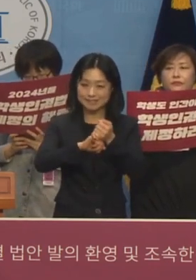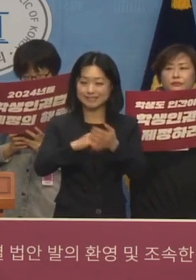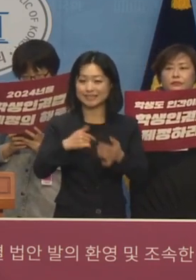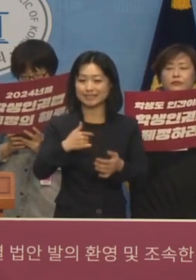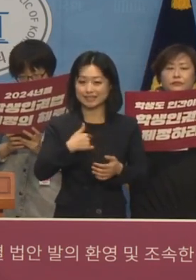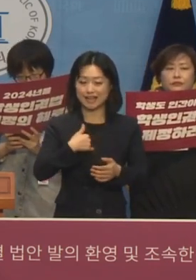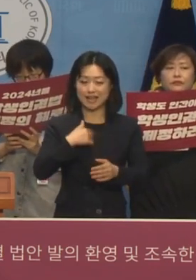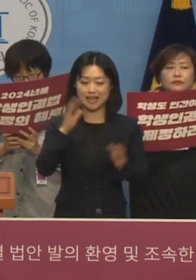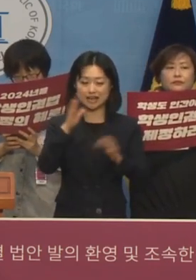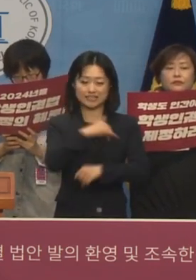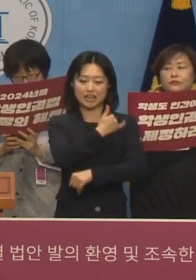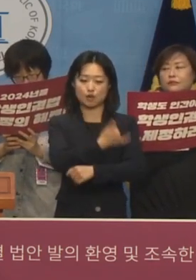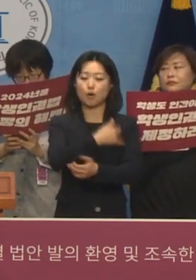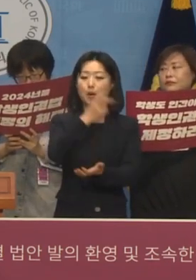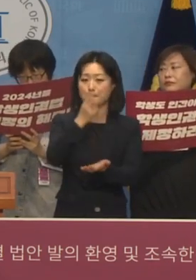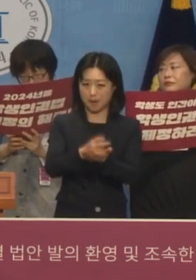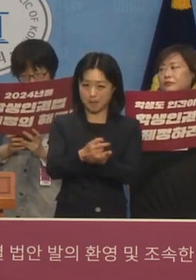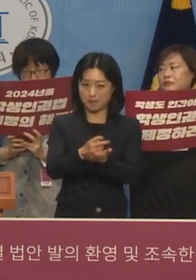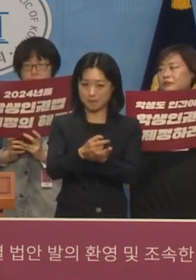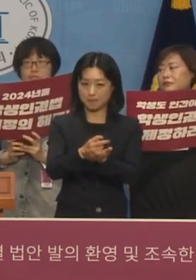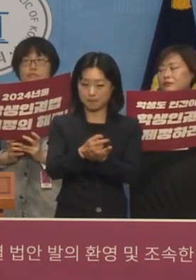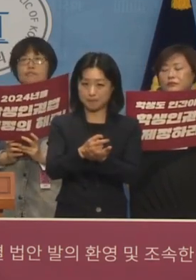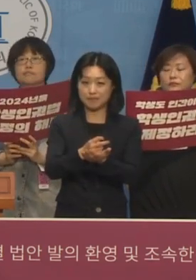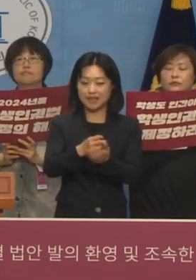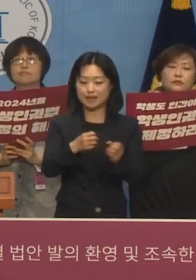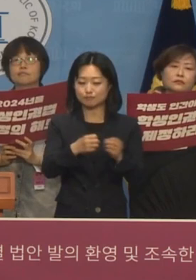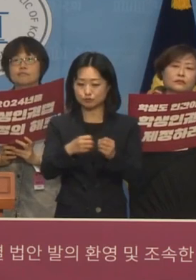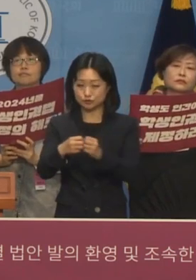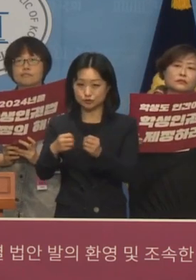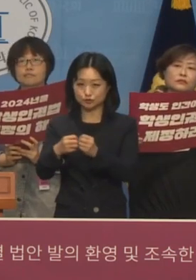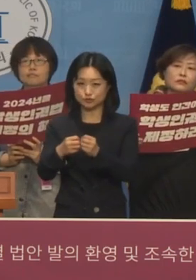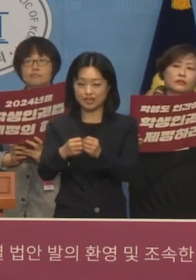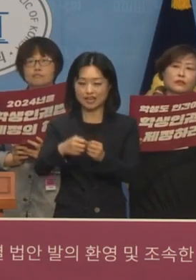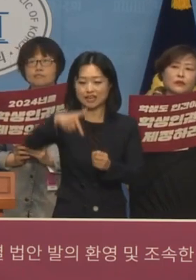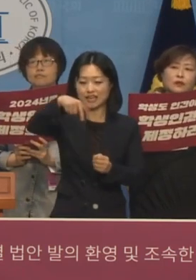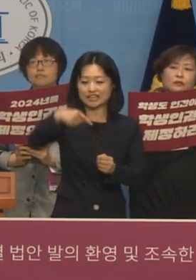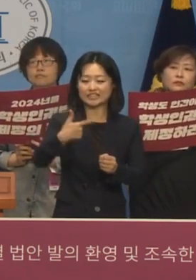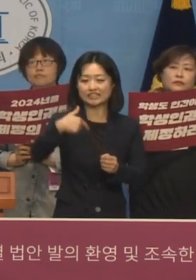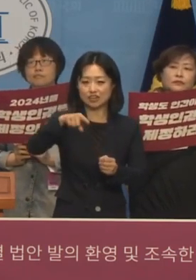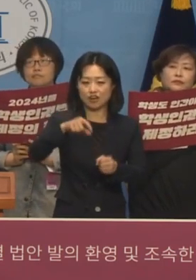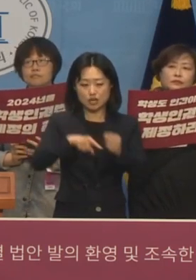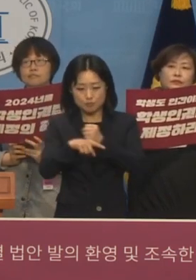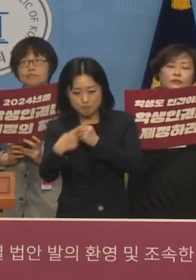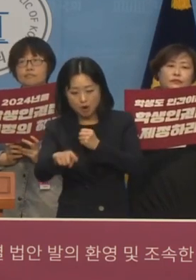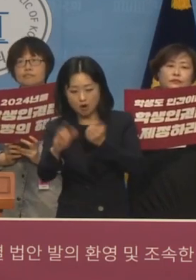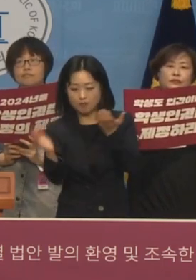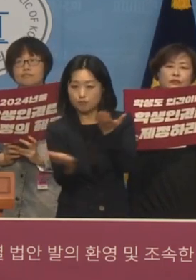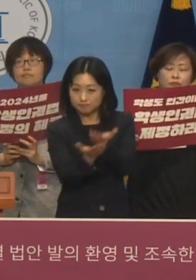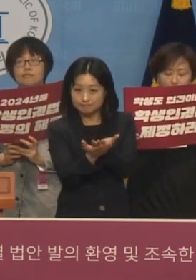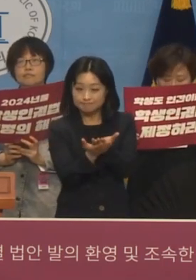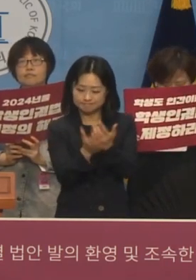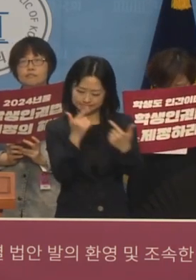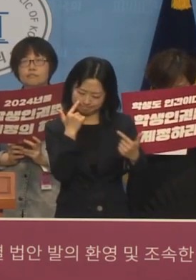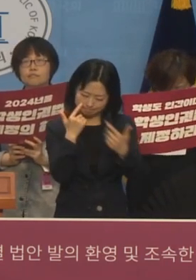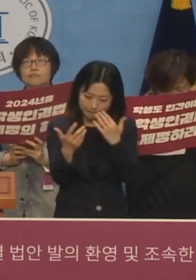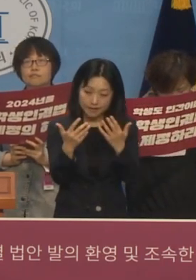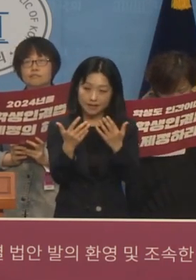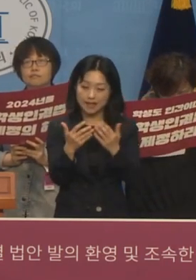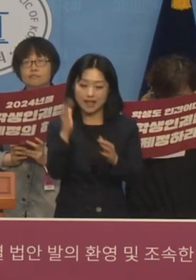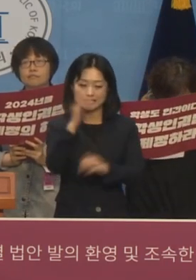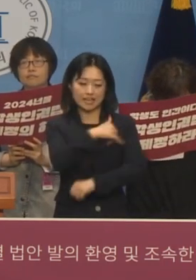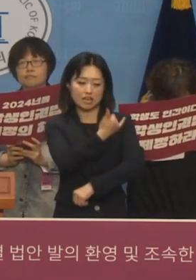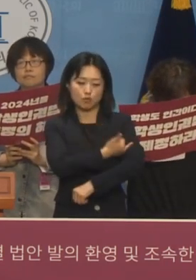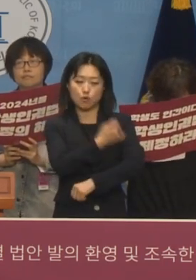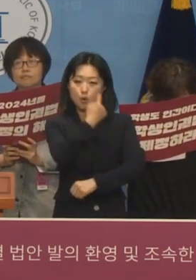안에 학생인권법을 법적 근거를 명확하게 안정적으로 학생인권을 보장해야 되는, 할 수